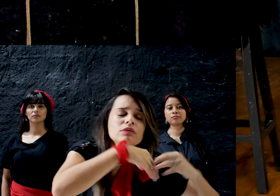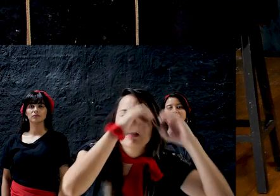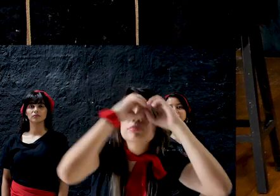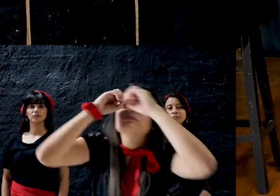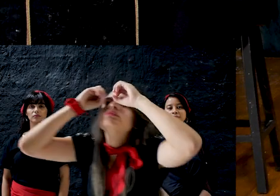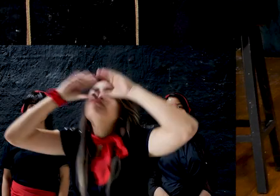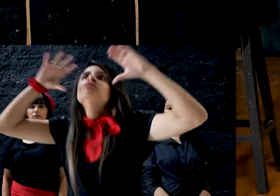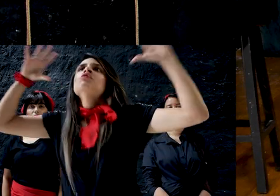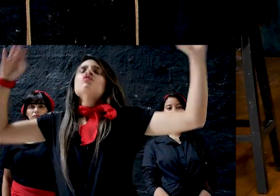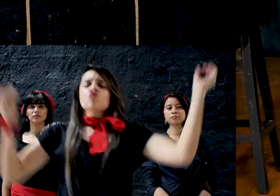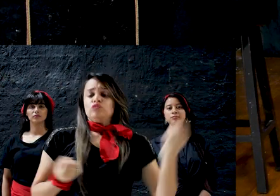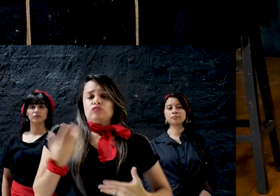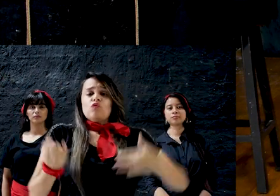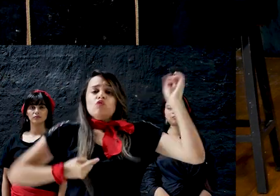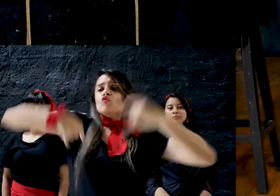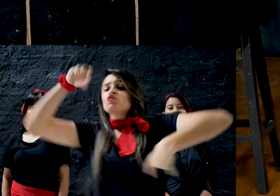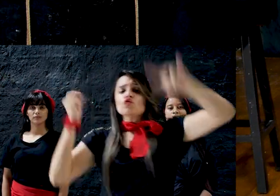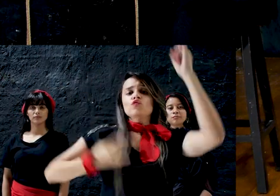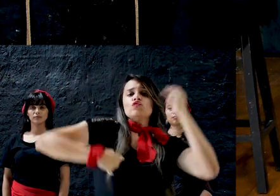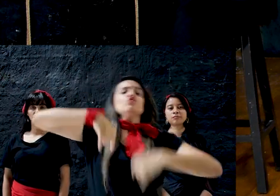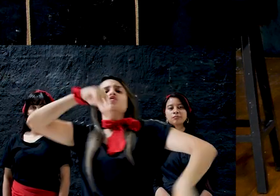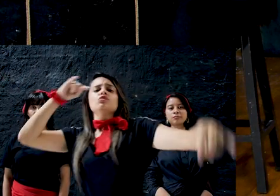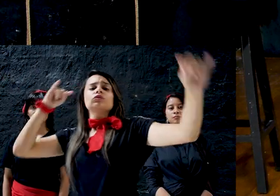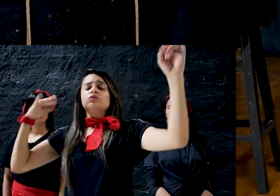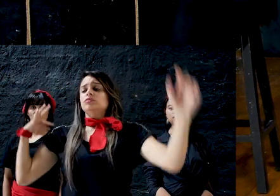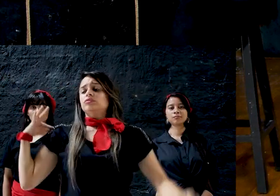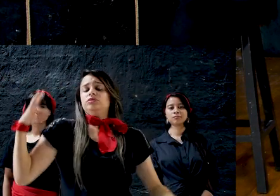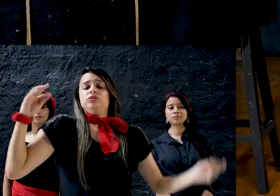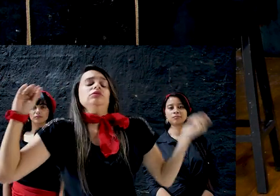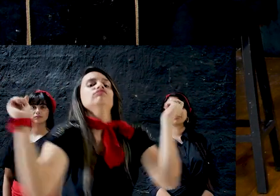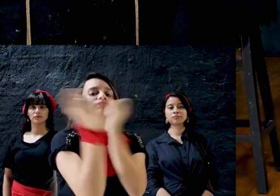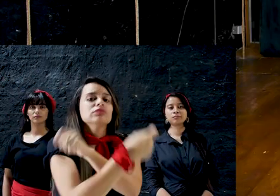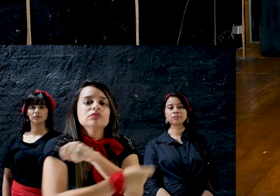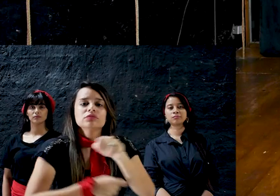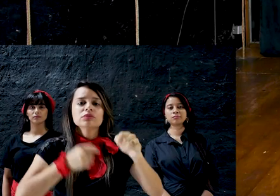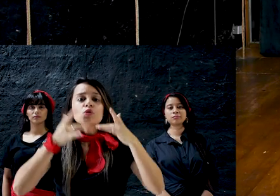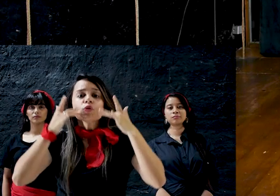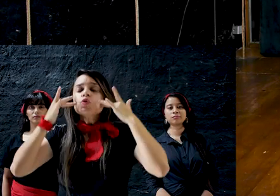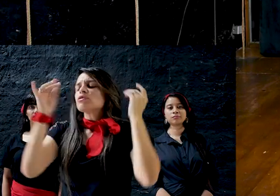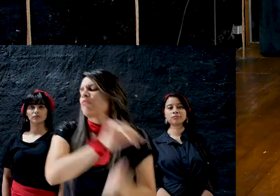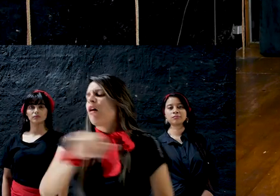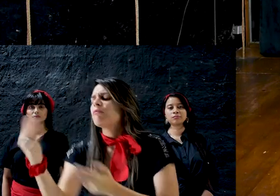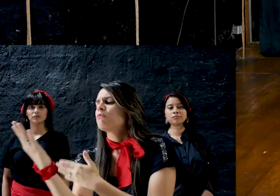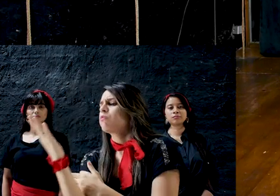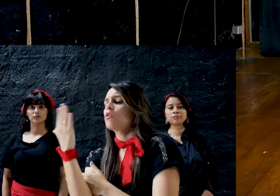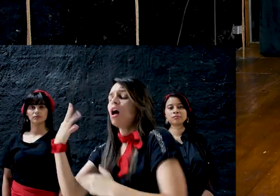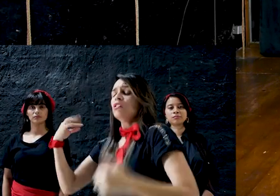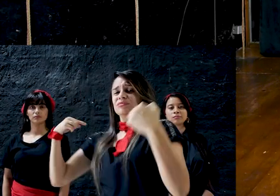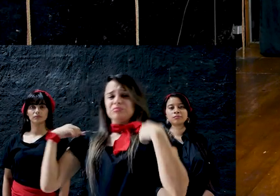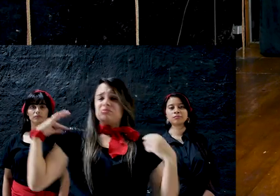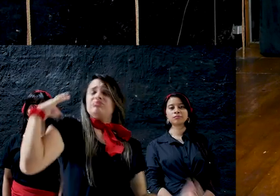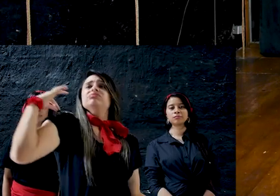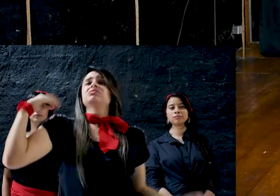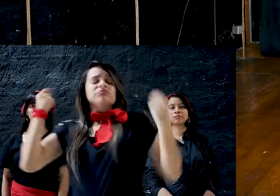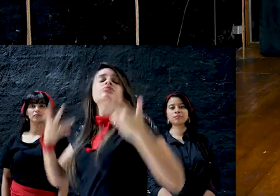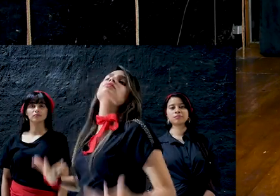Que yo tengo unos ojos soñadores, además muchos primores que producen sensación. Si soy fiera, sé que a cambio tengo un cutis de muñeca. Los que dicen